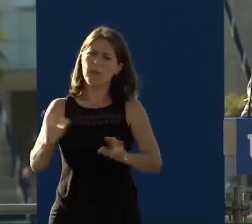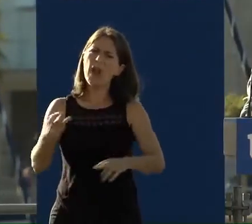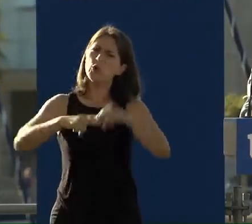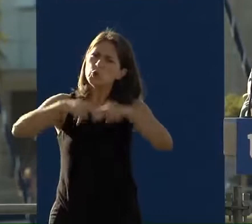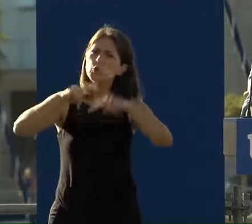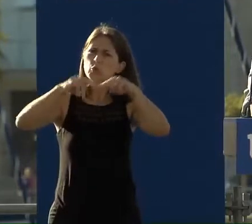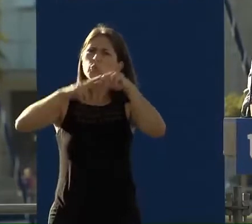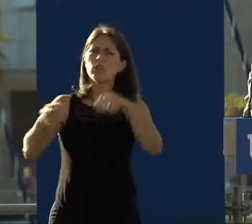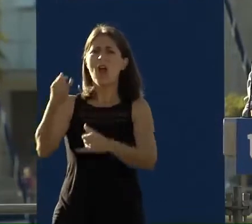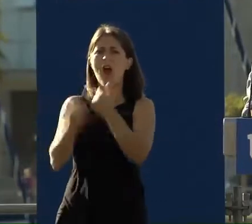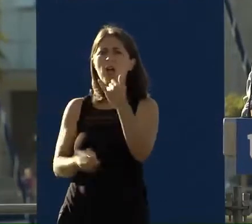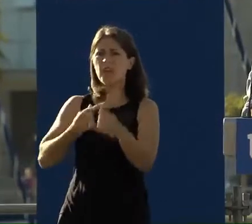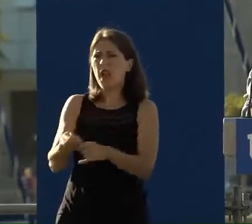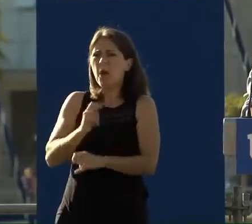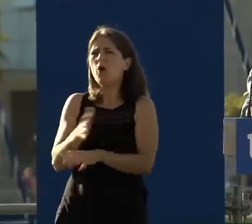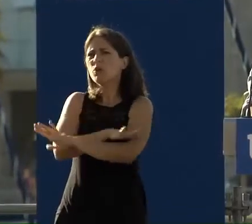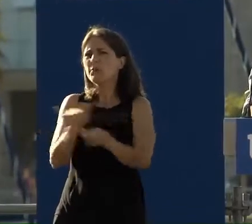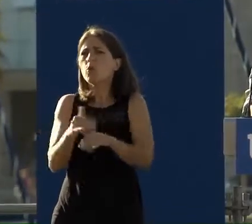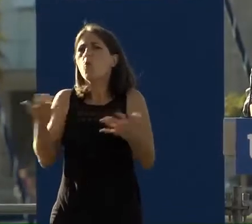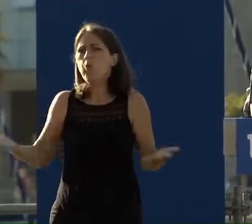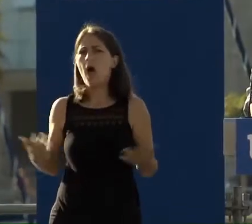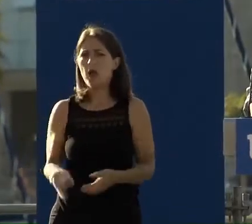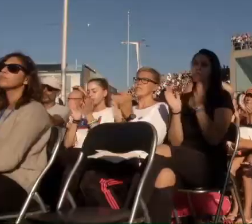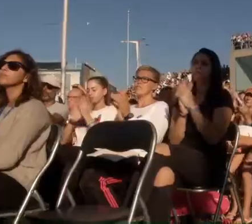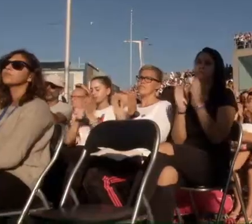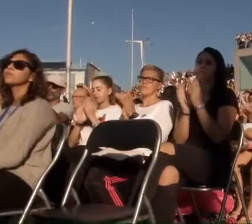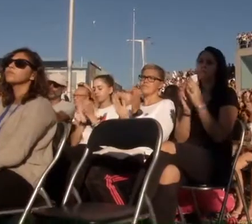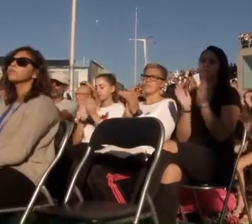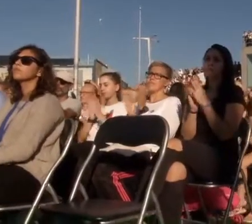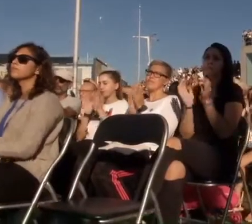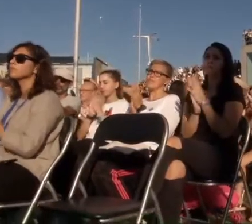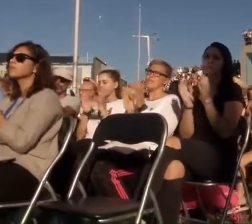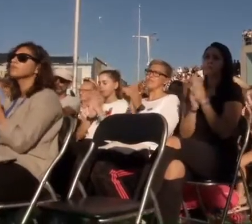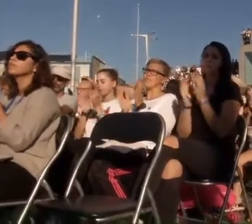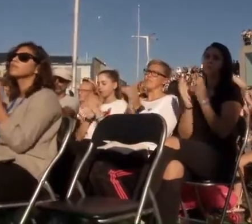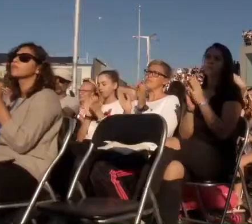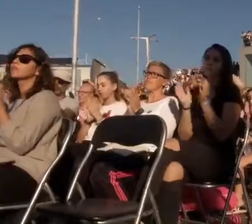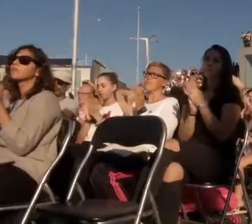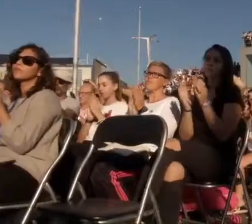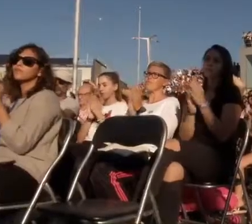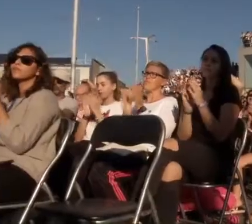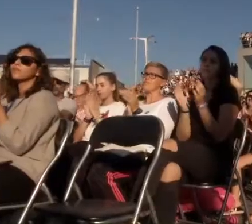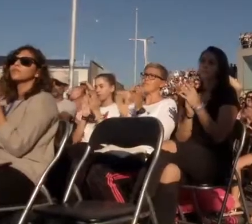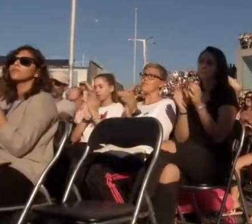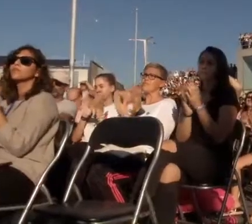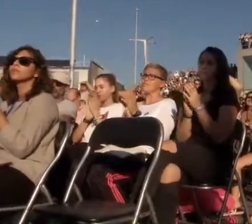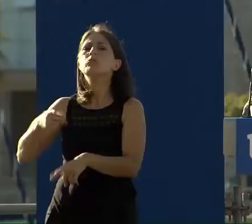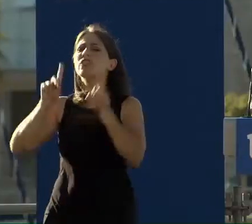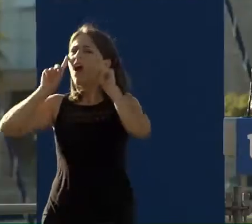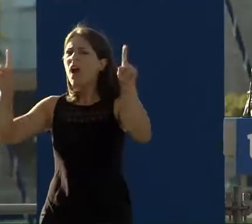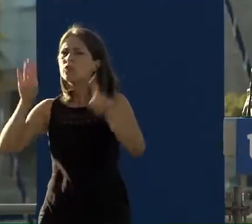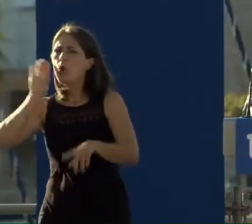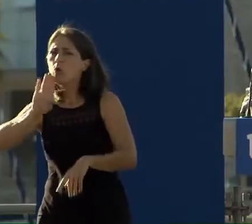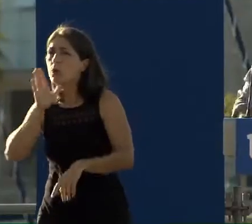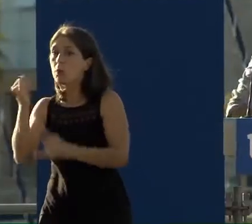recibiron. Non somos iguais, claro que non. Eles son o Pepe de Gürtel, e como Pepe de Gürtel esconden